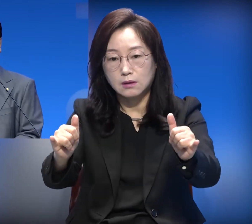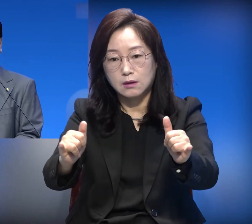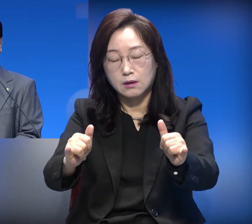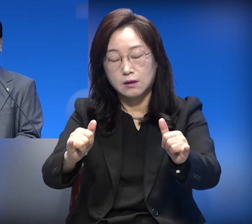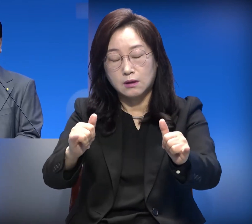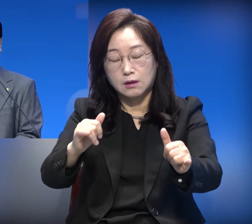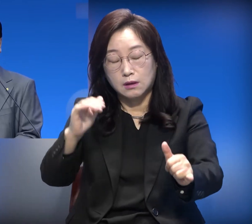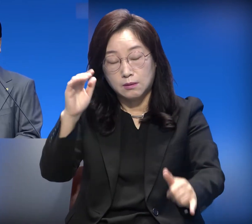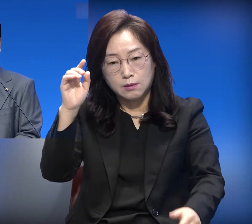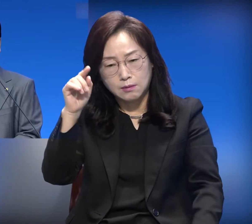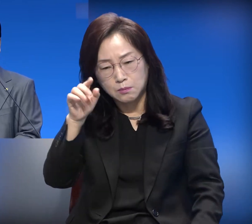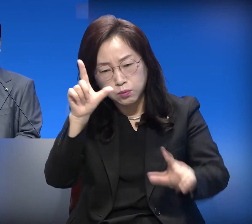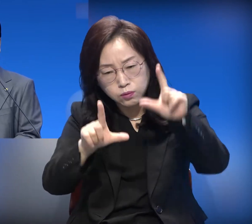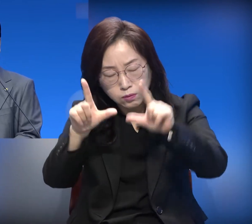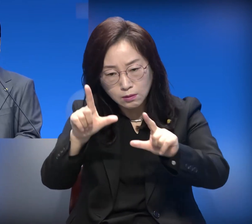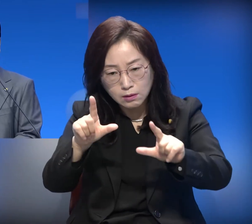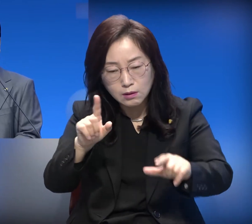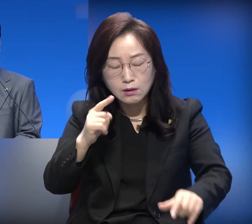있습니다.